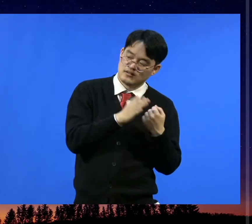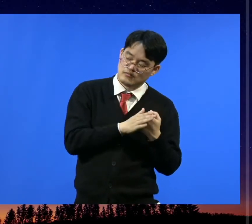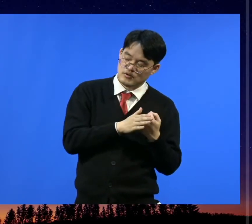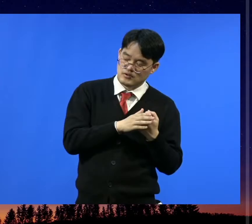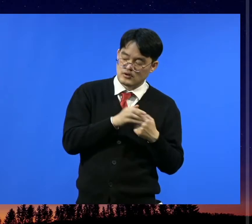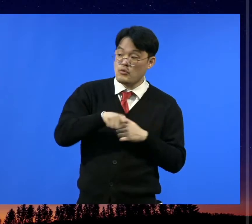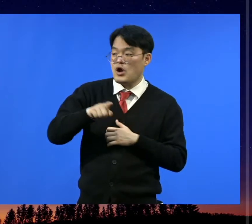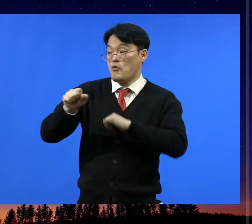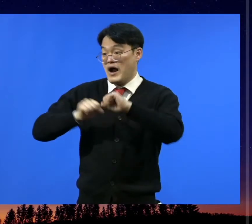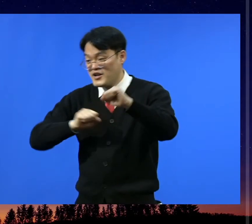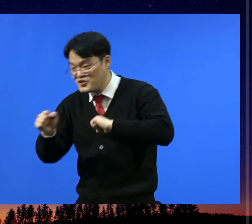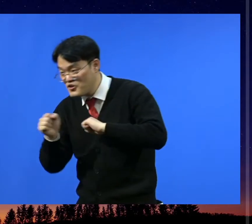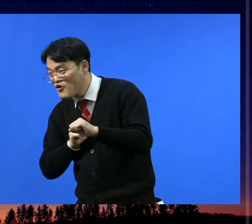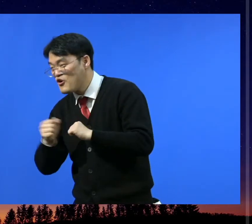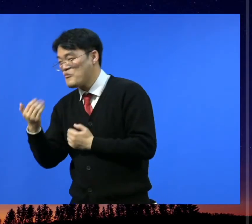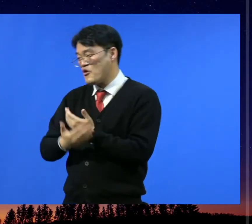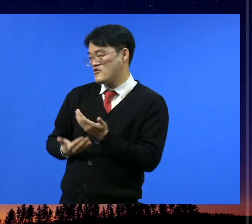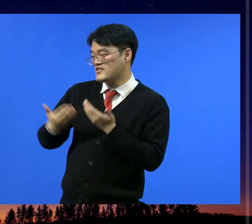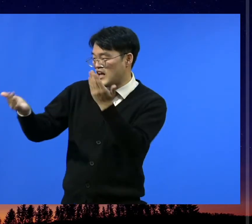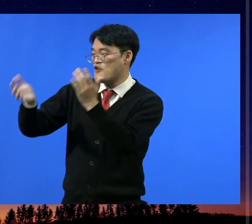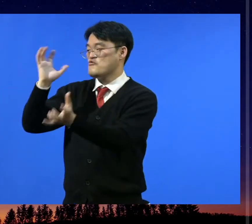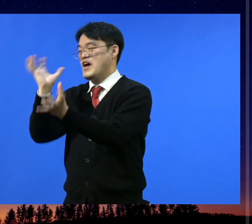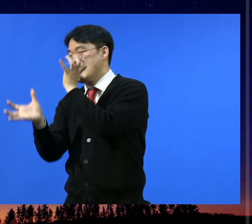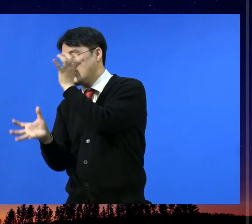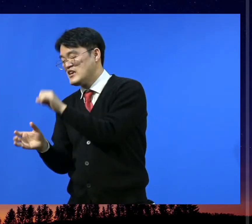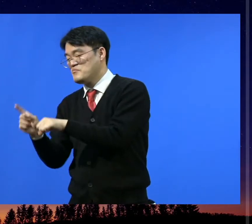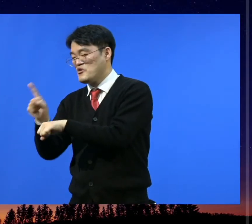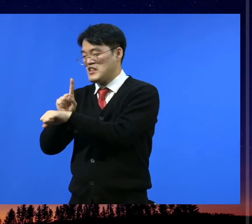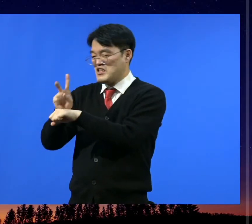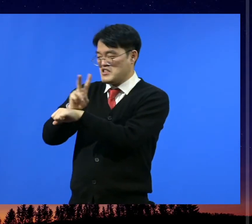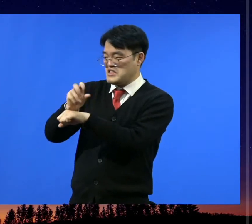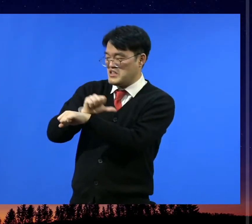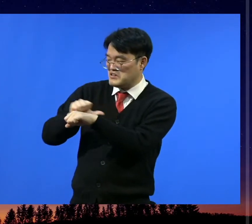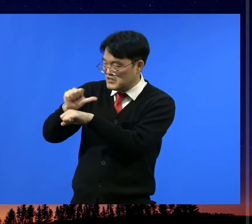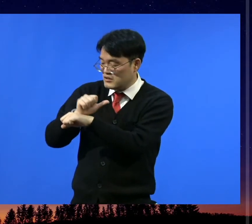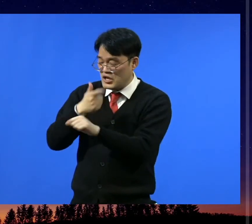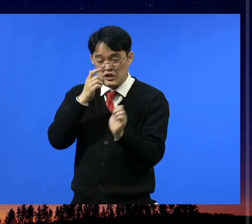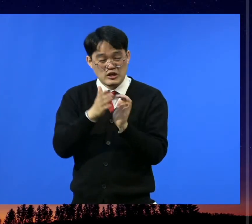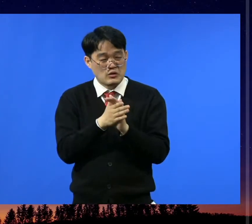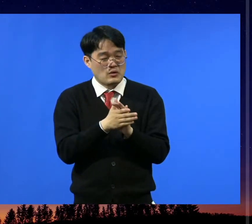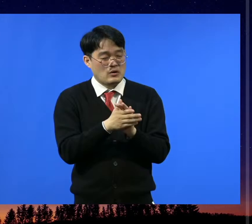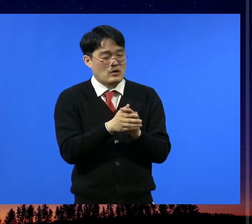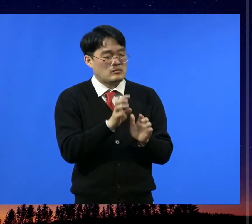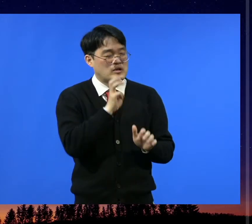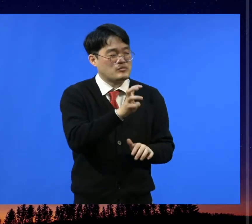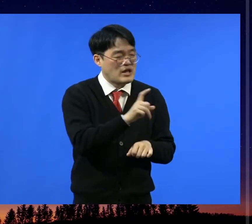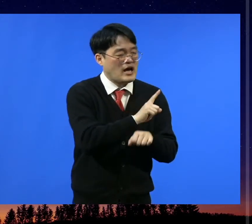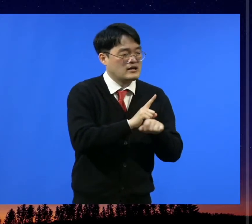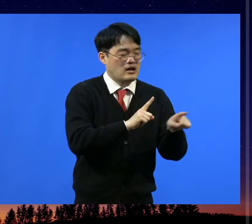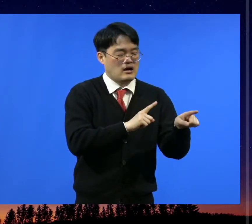막 회의를 하러 가면 5시간도 하고, 그런데 기도를 하러 가면 힘든 거예요.